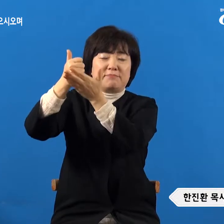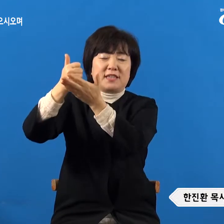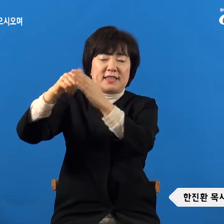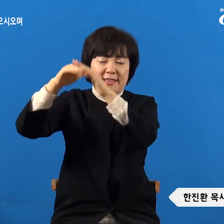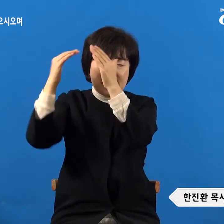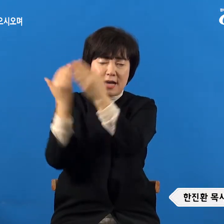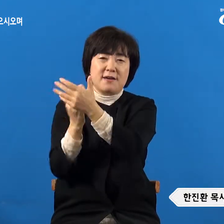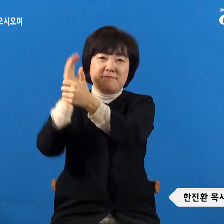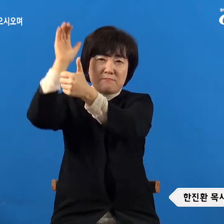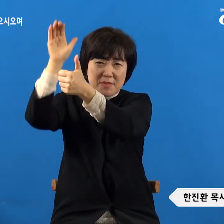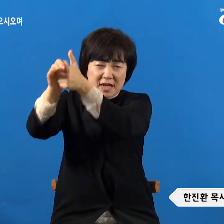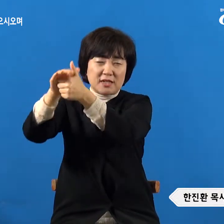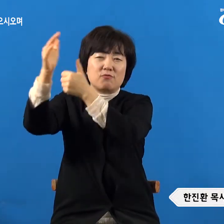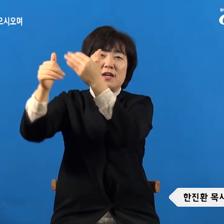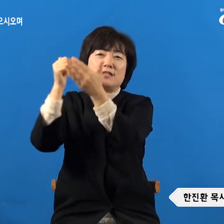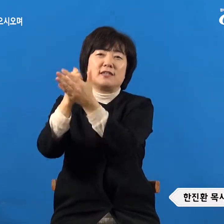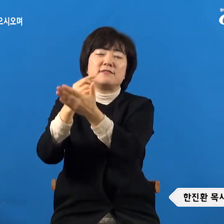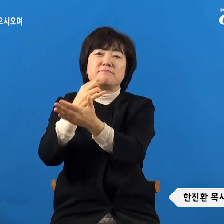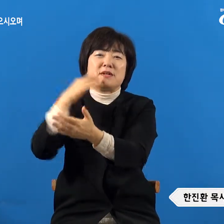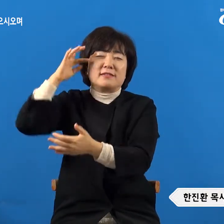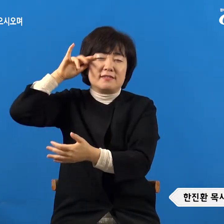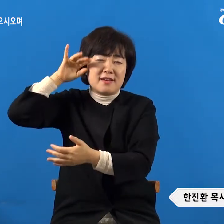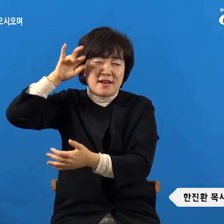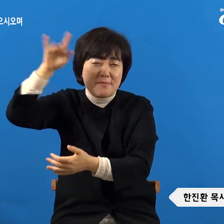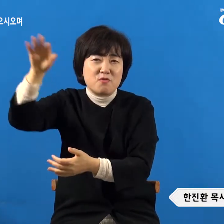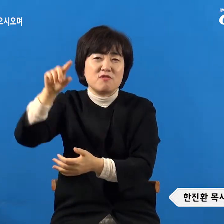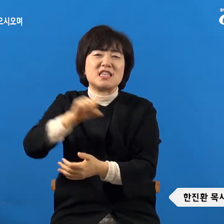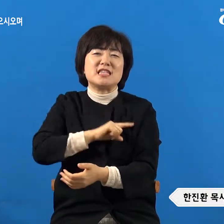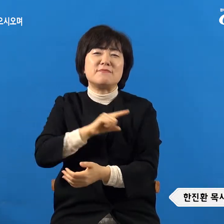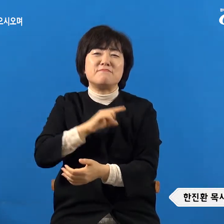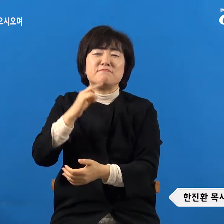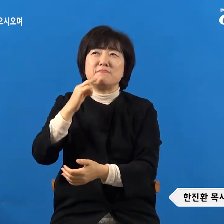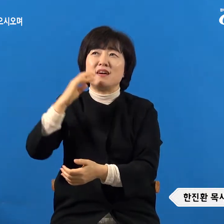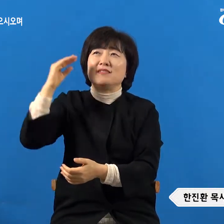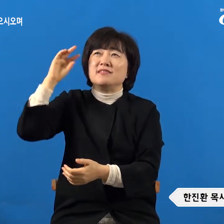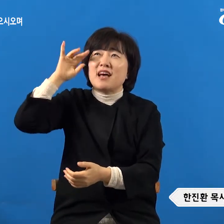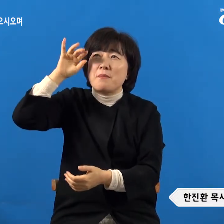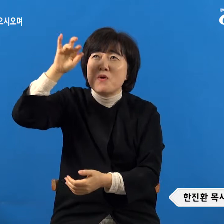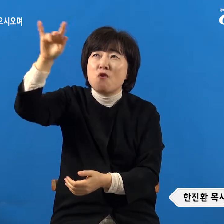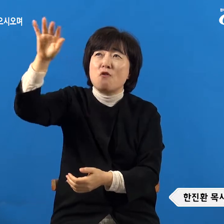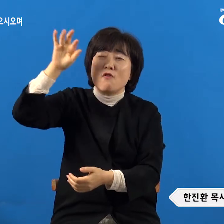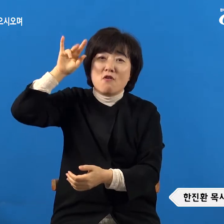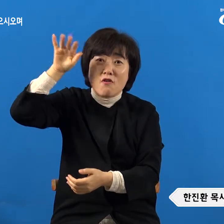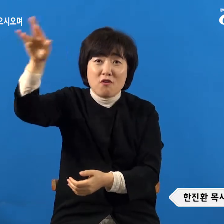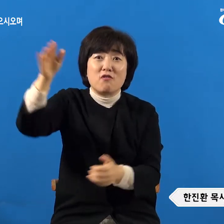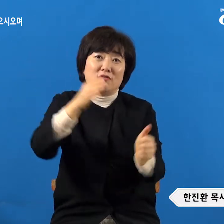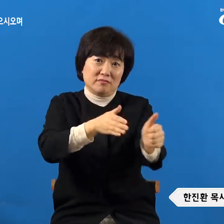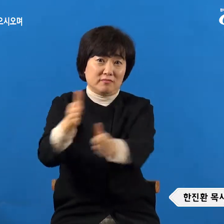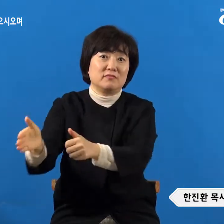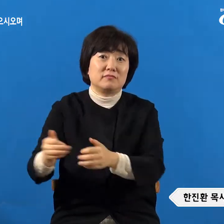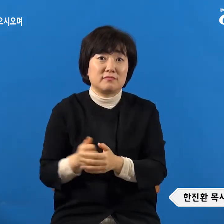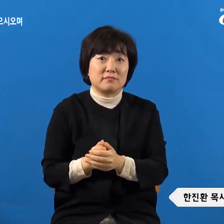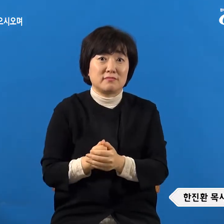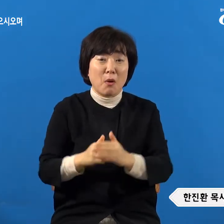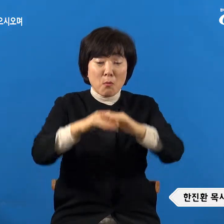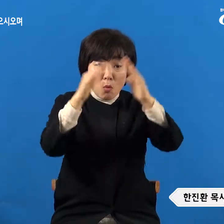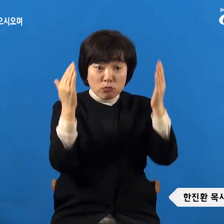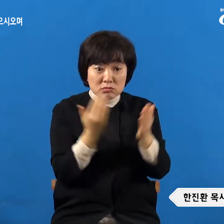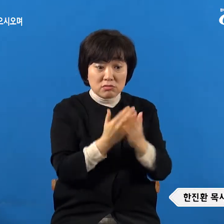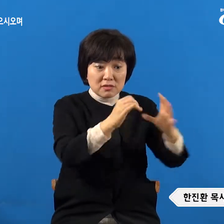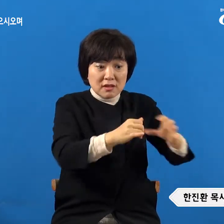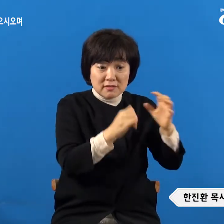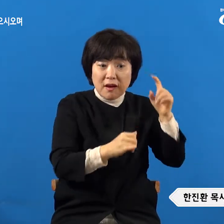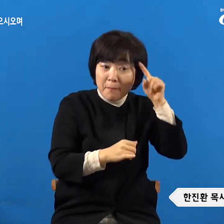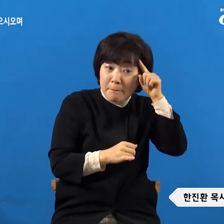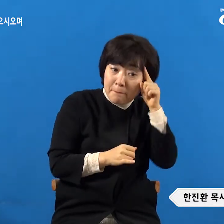하나님의 이름만을 살아가는 것입니다. 그러면 그 모든 세상 스트레스에서 해방될 수